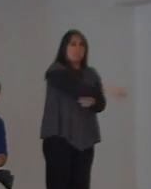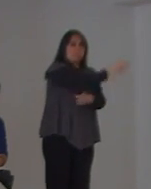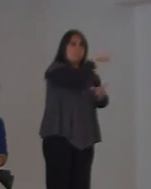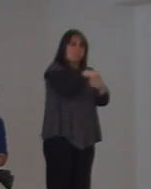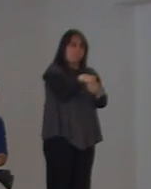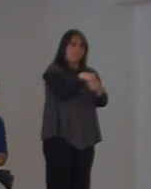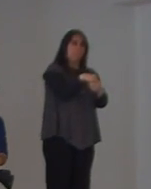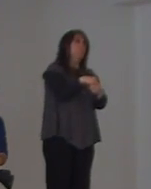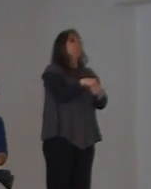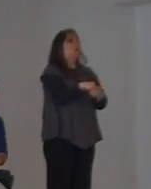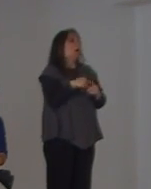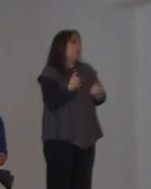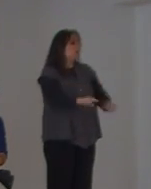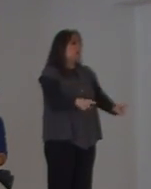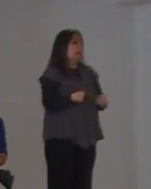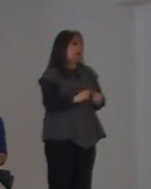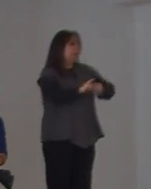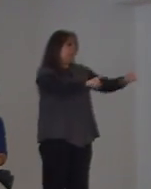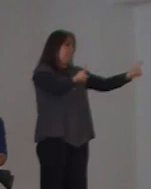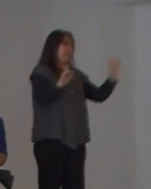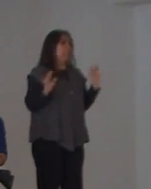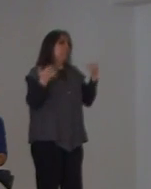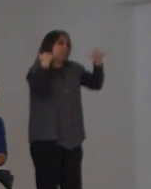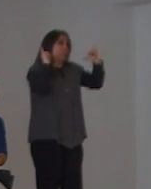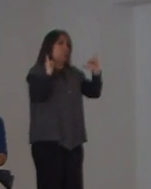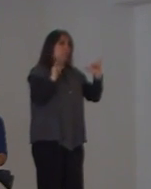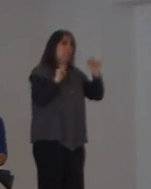como diferente y